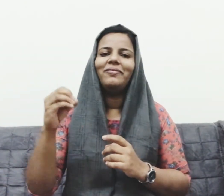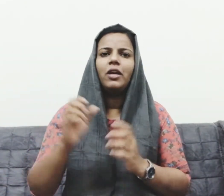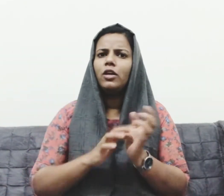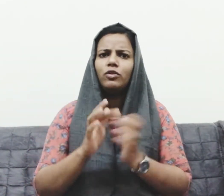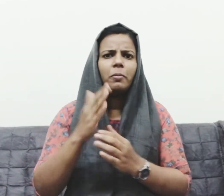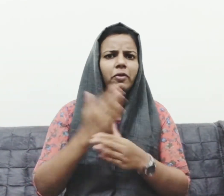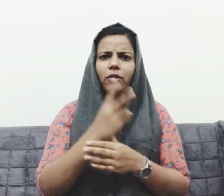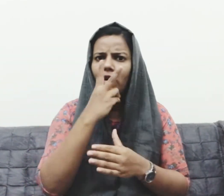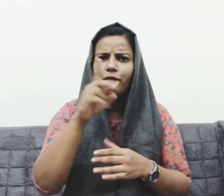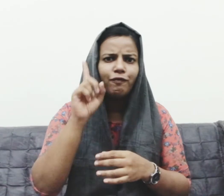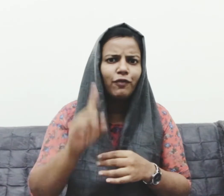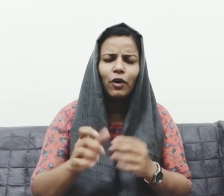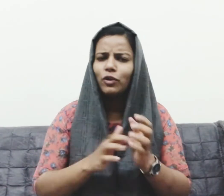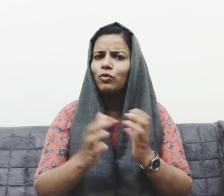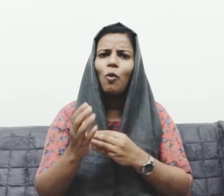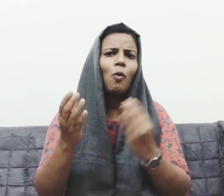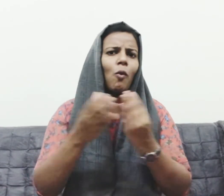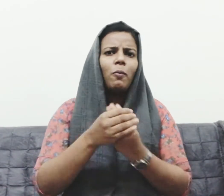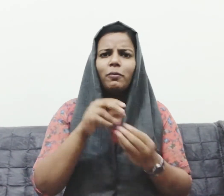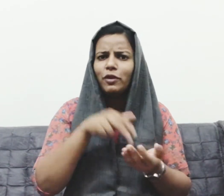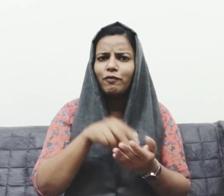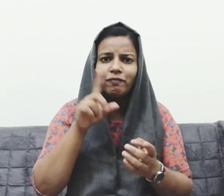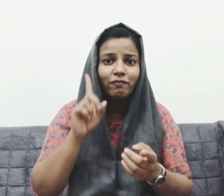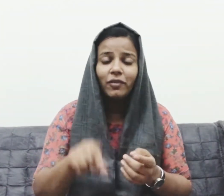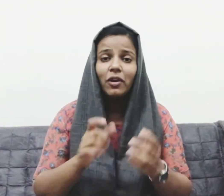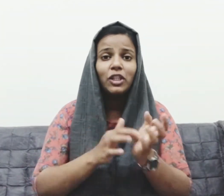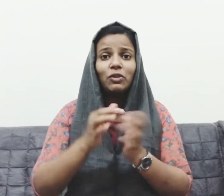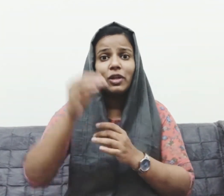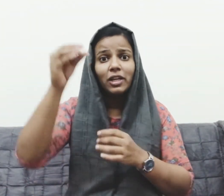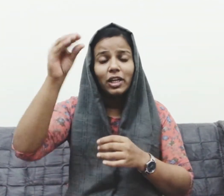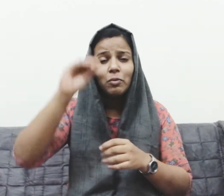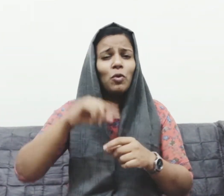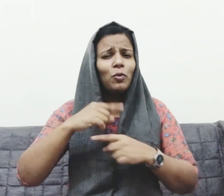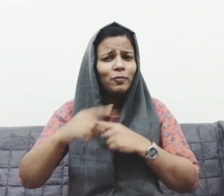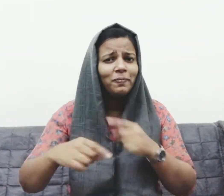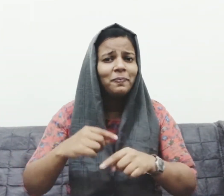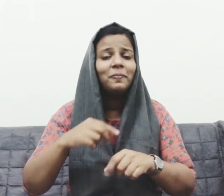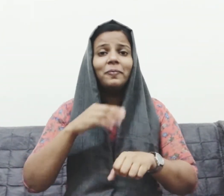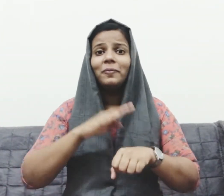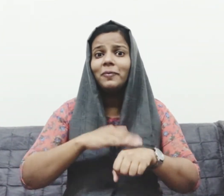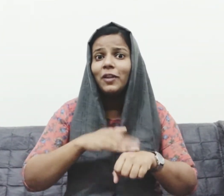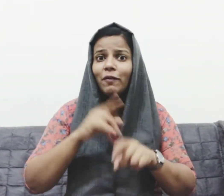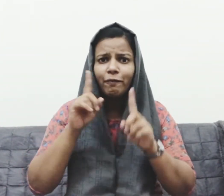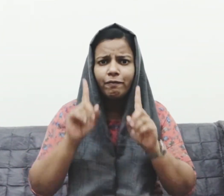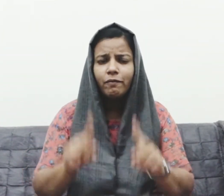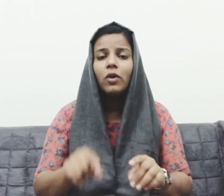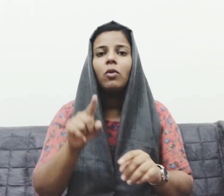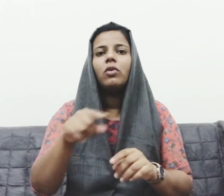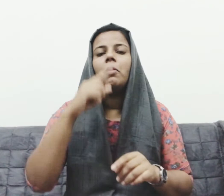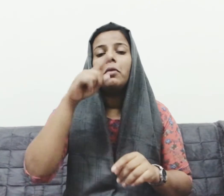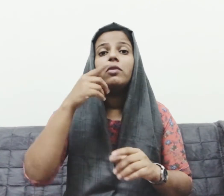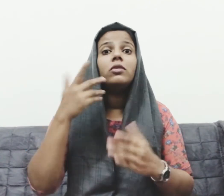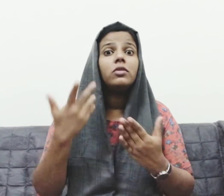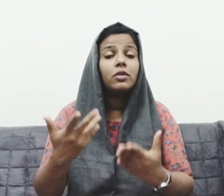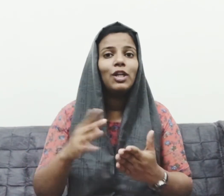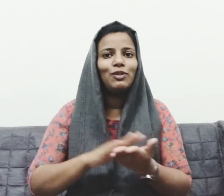ജീവിതത്തിൽ കാണണോ? ദൈവ സാന്നിധ്യം നമുക്ക് അനുഭവിക്കണോ? ദൈവകൃപകളെ അനുദിനം അനുഭവിച്ച് നമുക്ക് ജീവിക്കണമെങ്കിൽ നമ്മുടെ ലൈഫിൽ